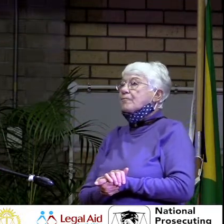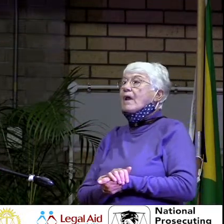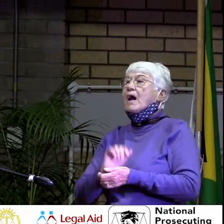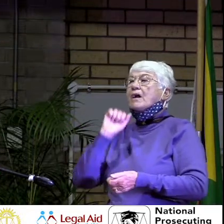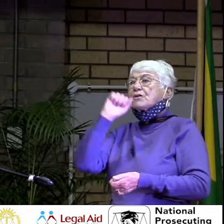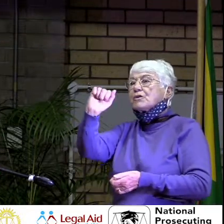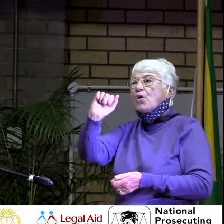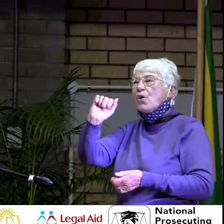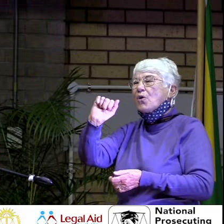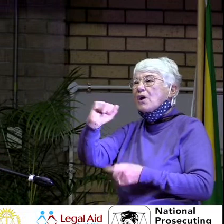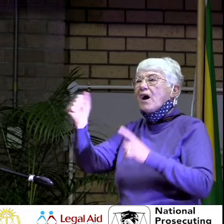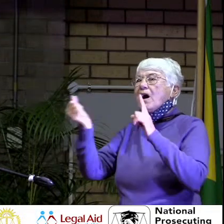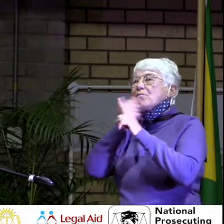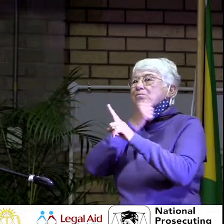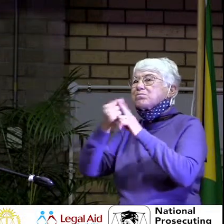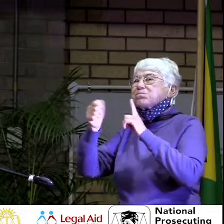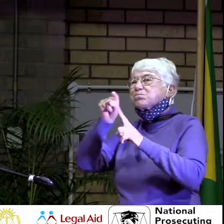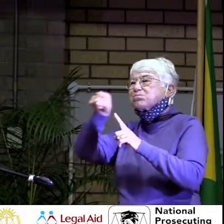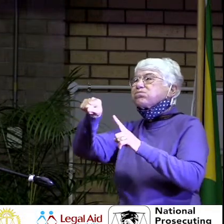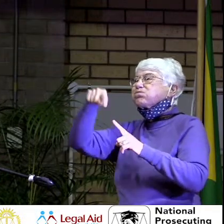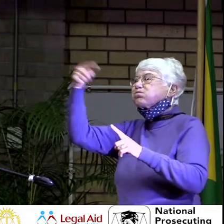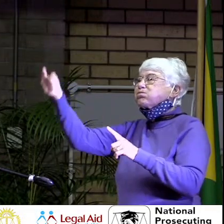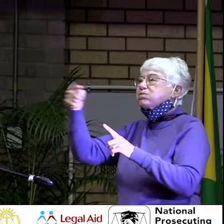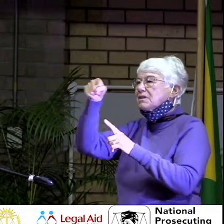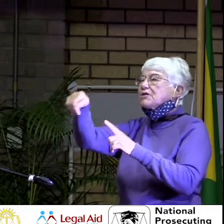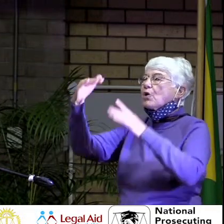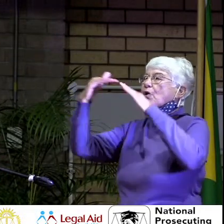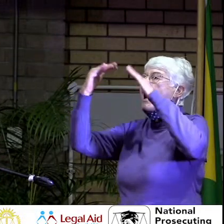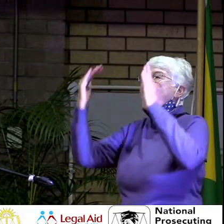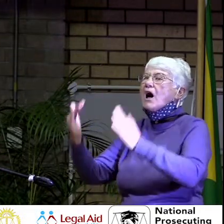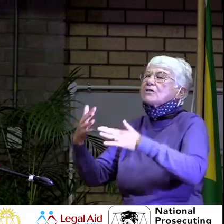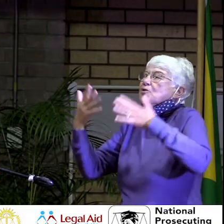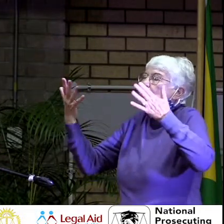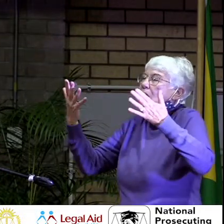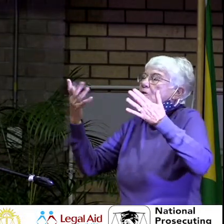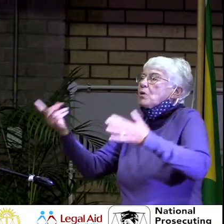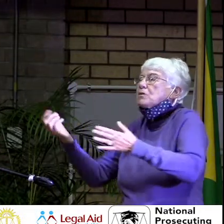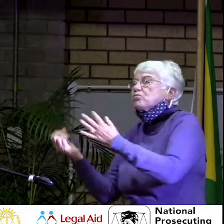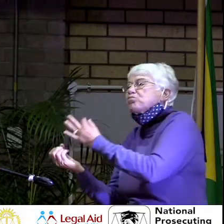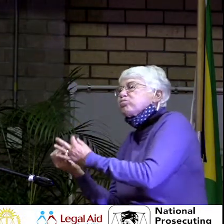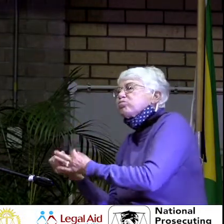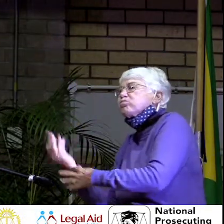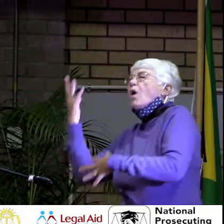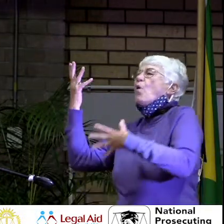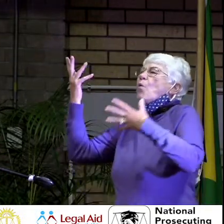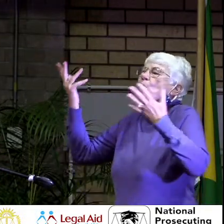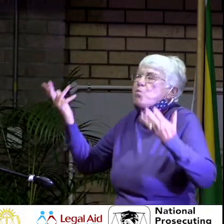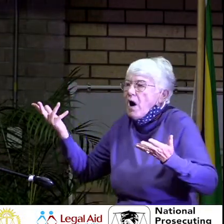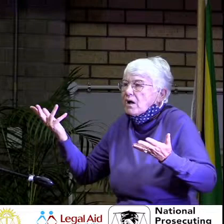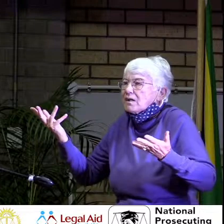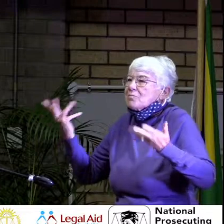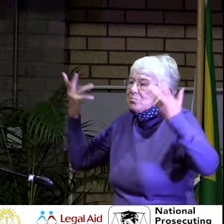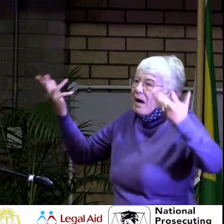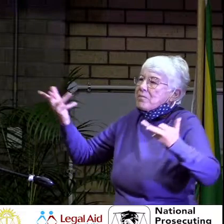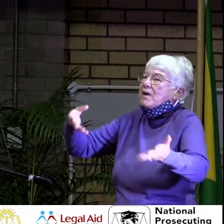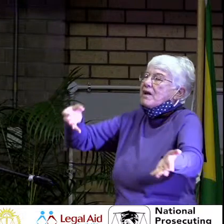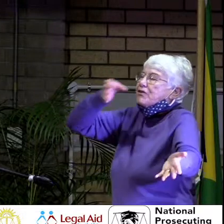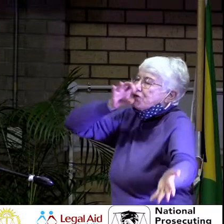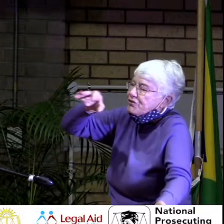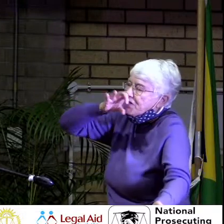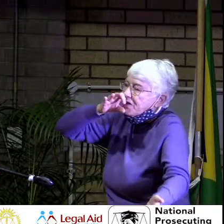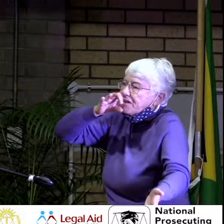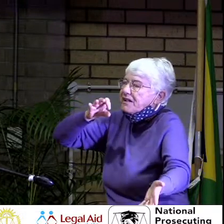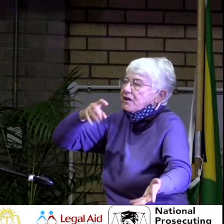two people is made worse by alcohol or other drugs. Often domestic abuse starts as an